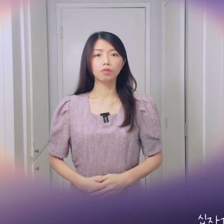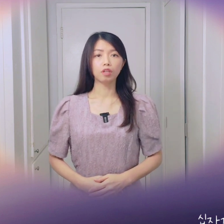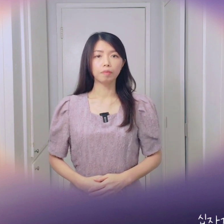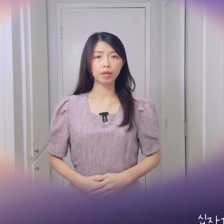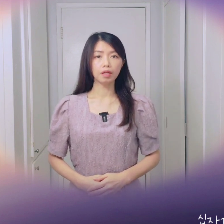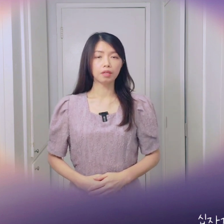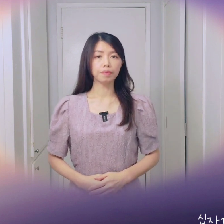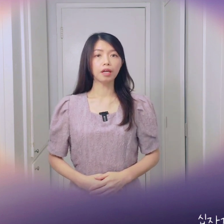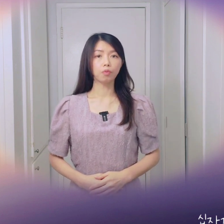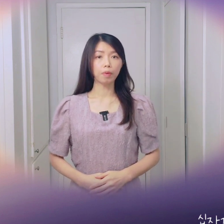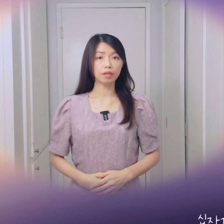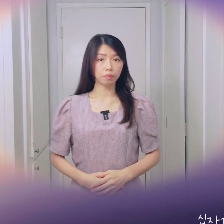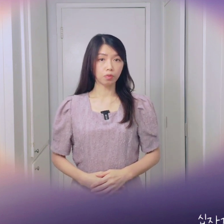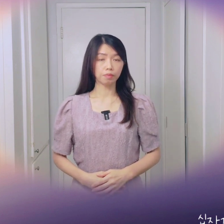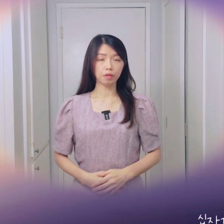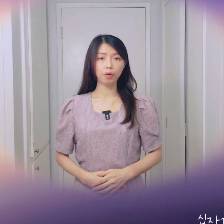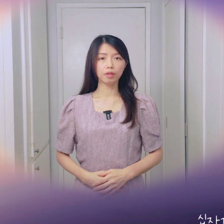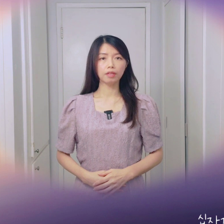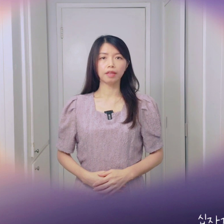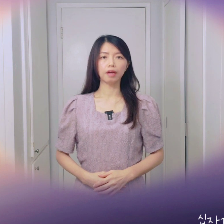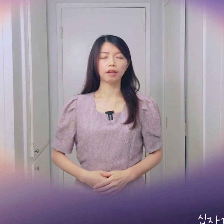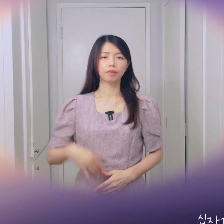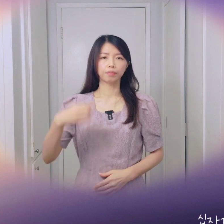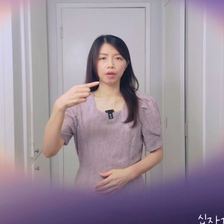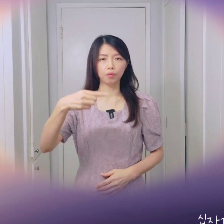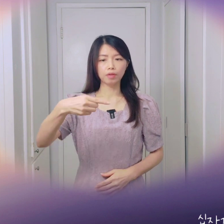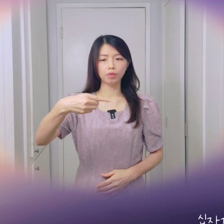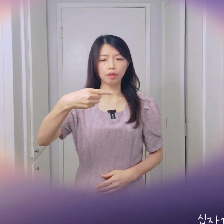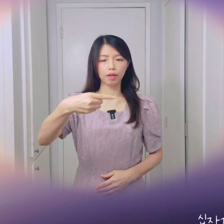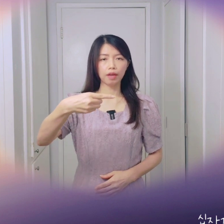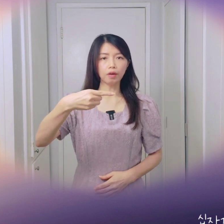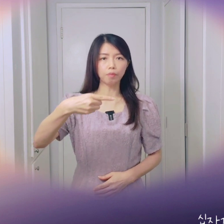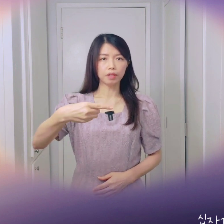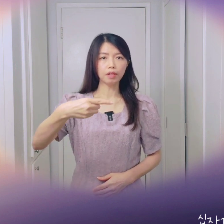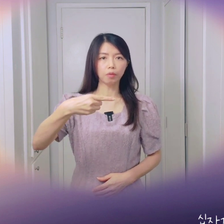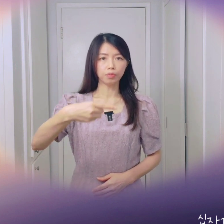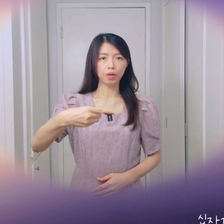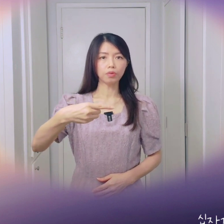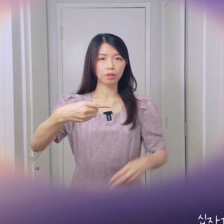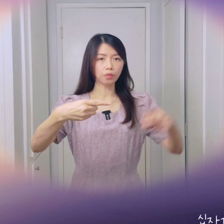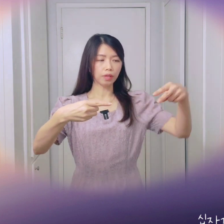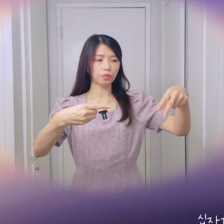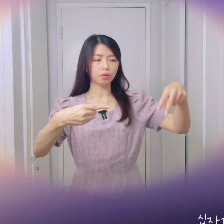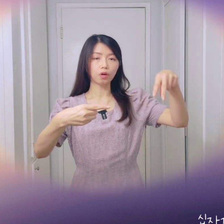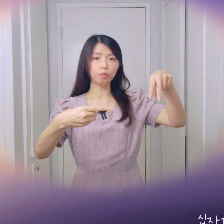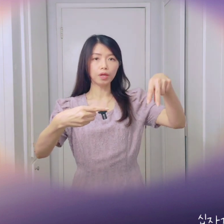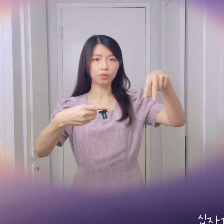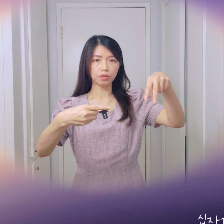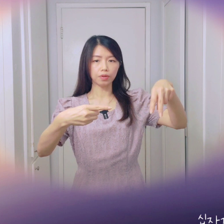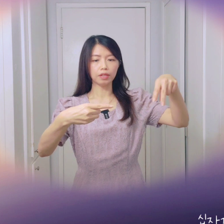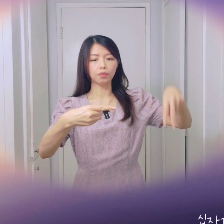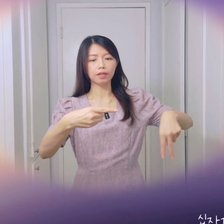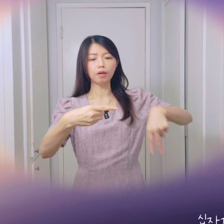여기서는 예수님이 십자가에 못 박히신 모습을 표현을 했는데요. 왼손이 이렇게 검지를 옆으로 해주시고 다른 손은